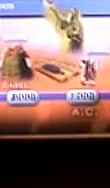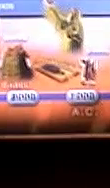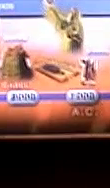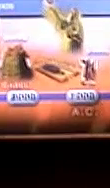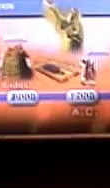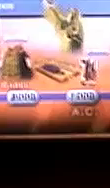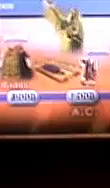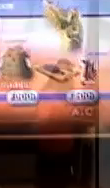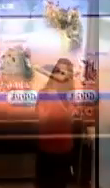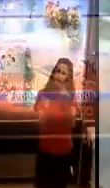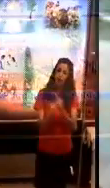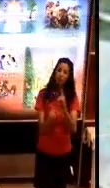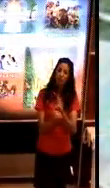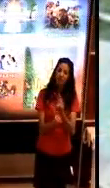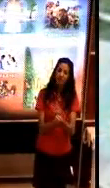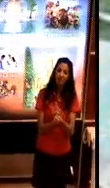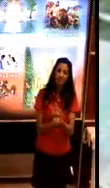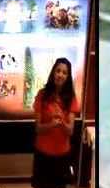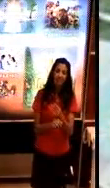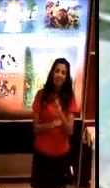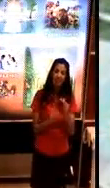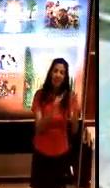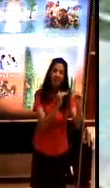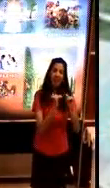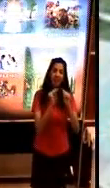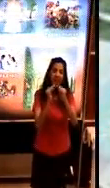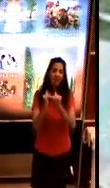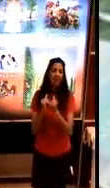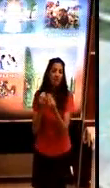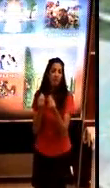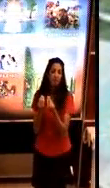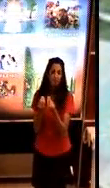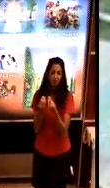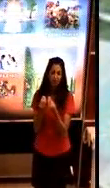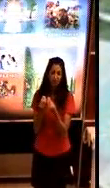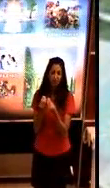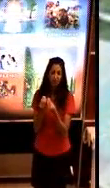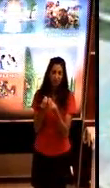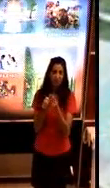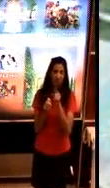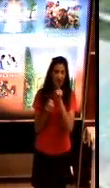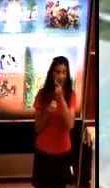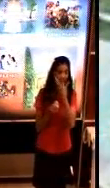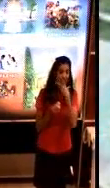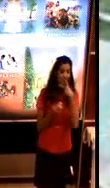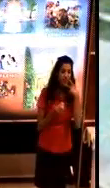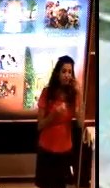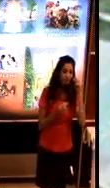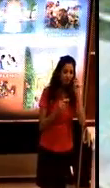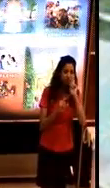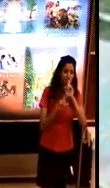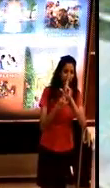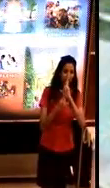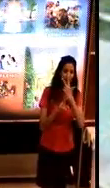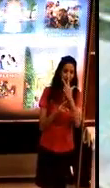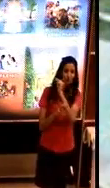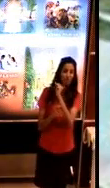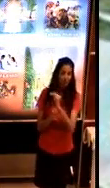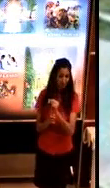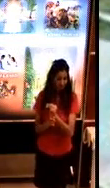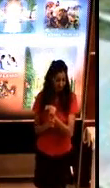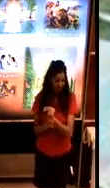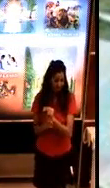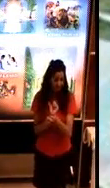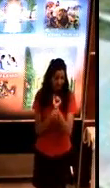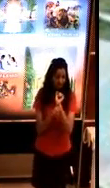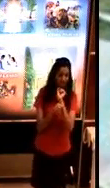Eterno, ¿qué estamos haciendo? Estamos aún negando, hermanos, con nuestro ser a Cristo y